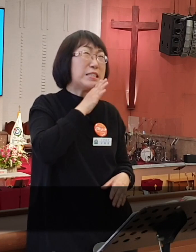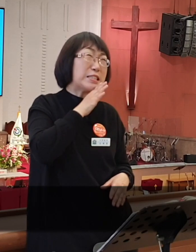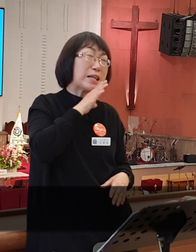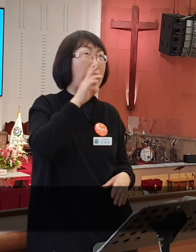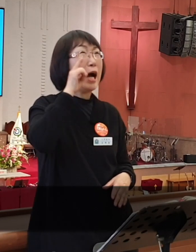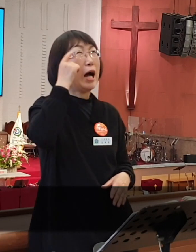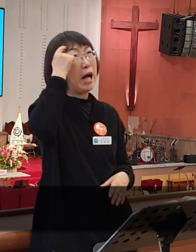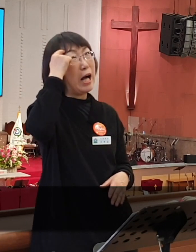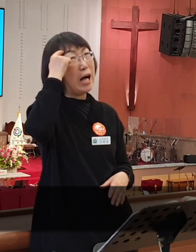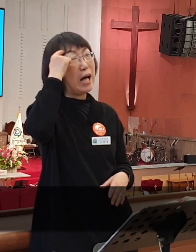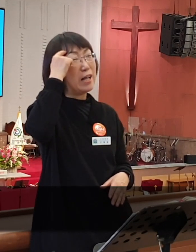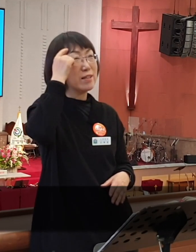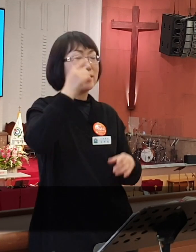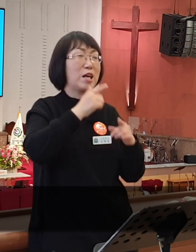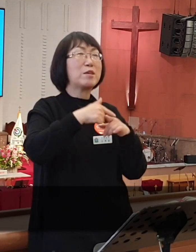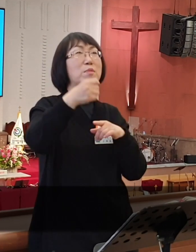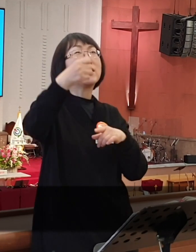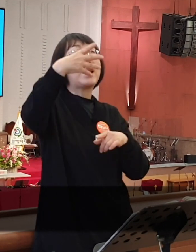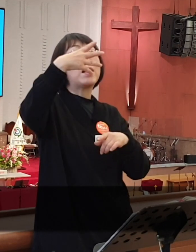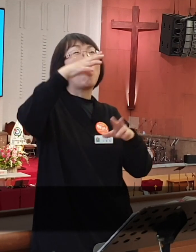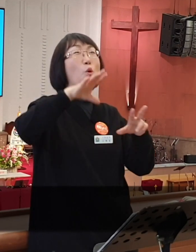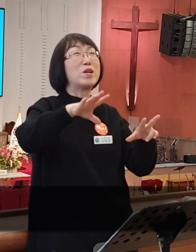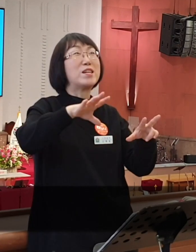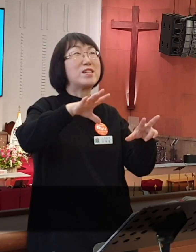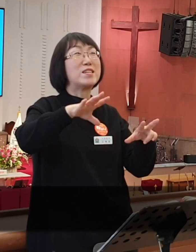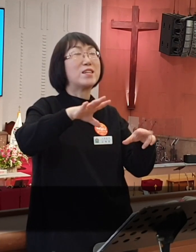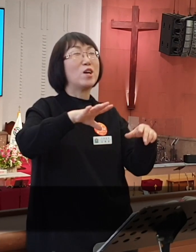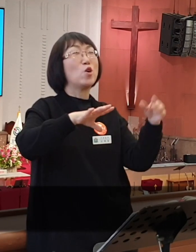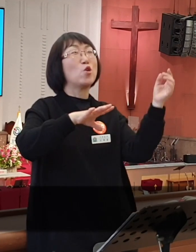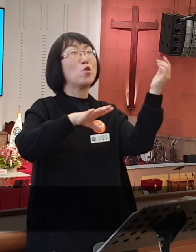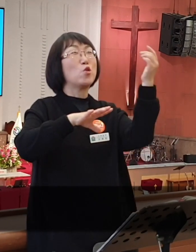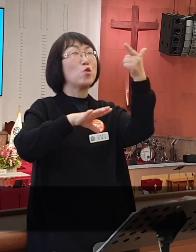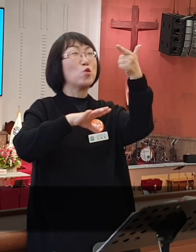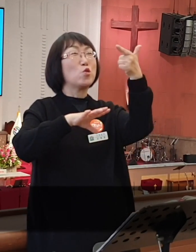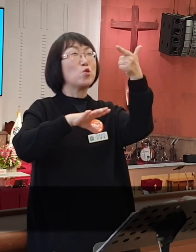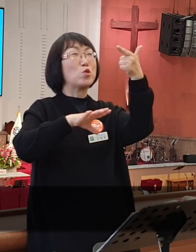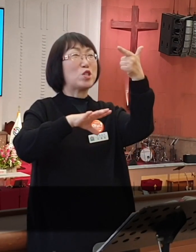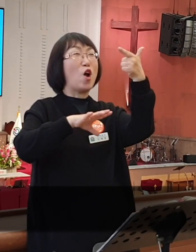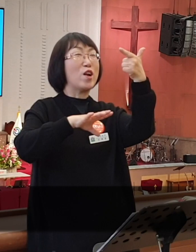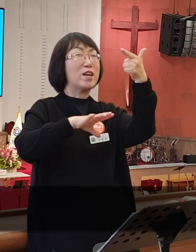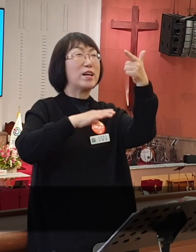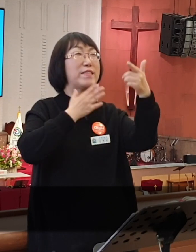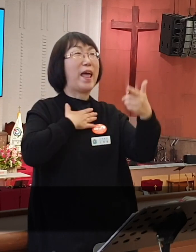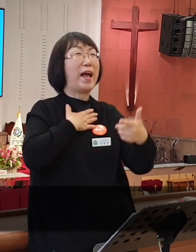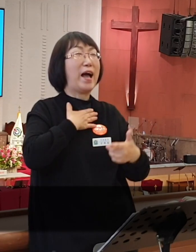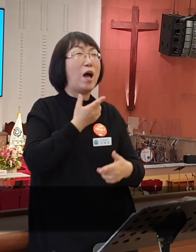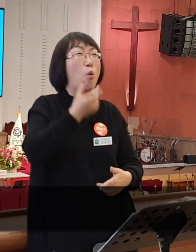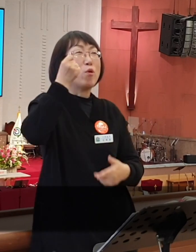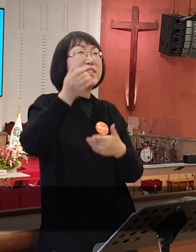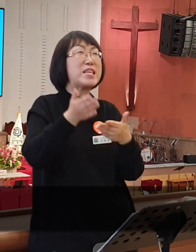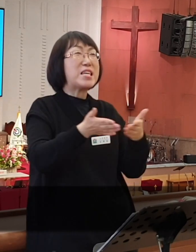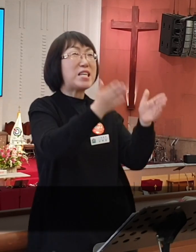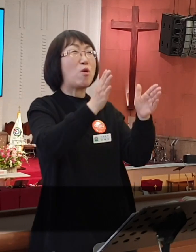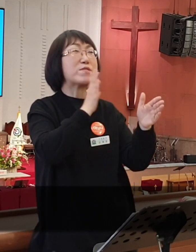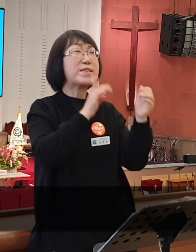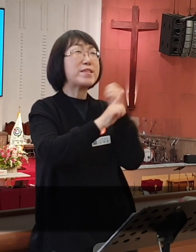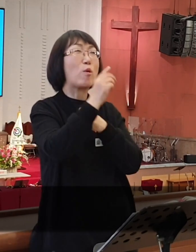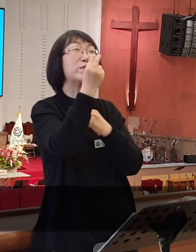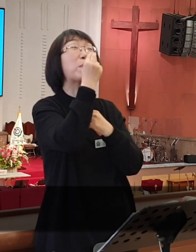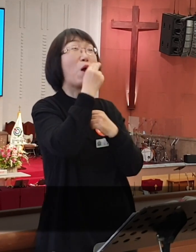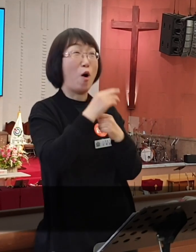진짜인가? 예수님이 대답이 오늘 본문의 6절입니다. 예수께서 가라사대 내가 곧 길이고 진리고